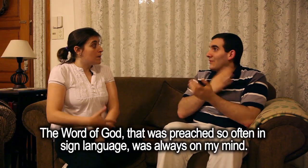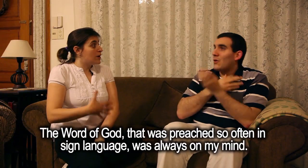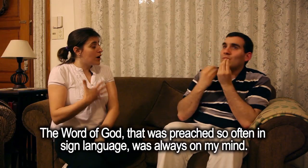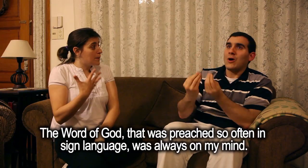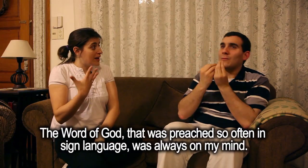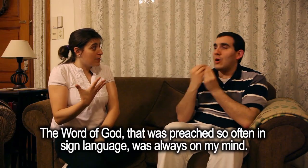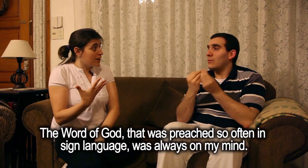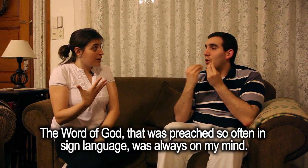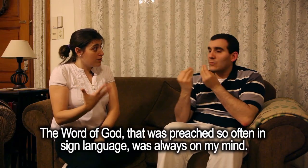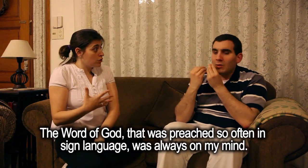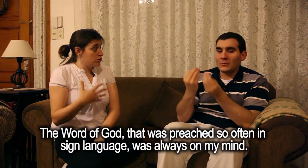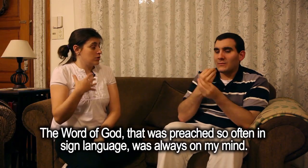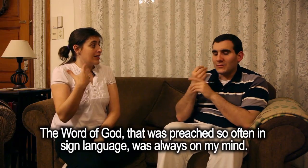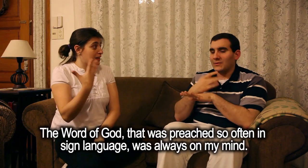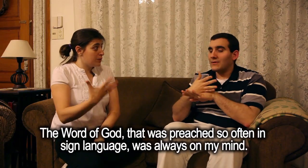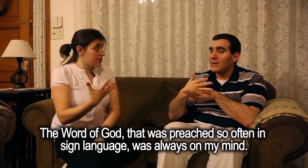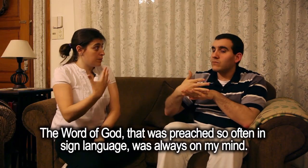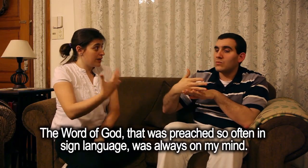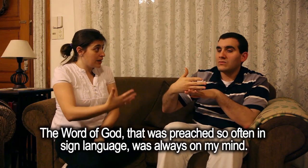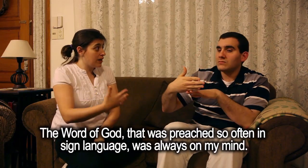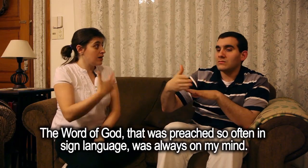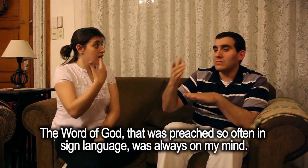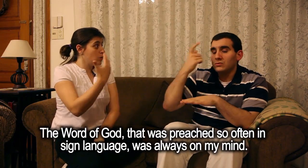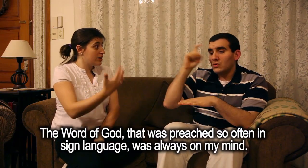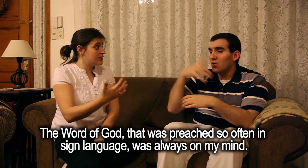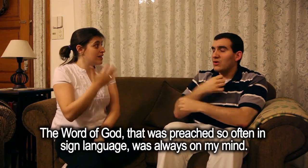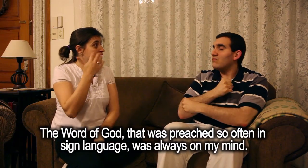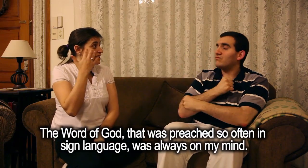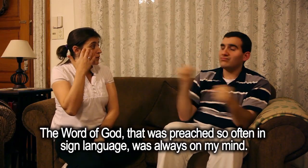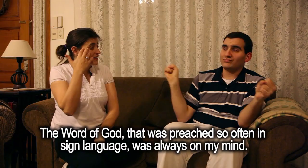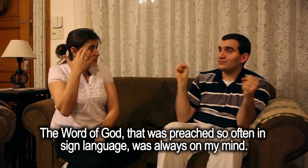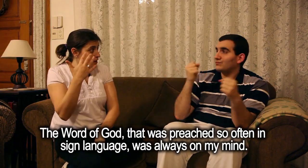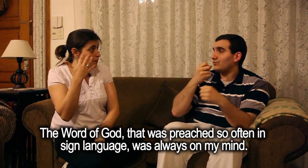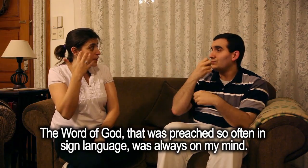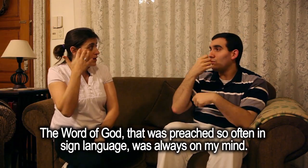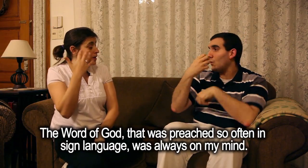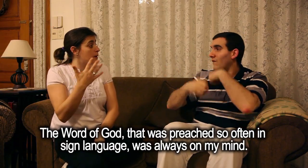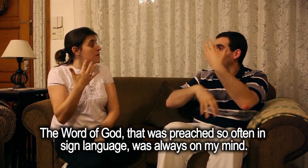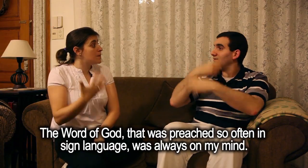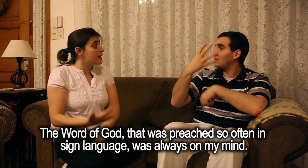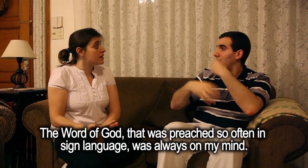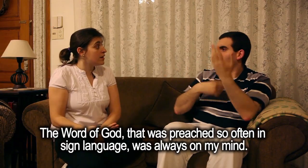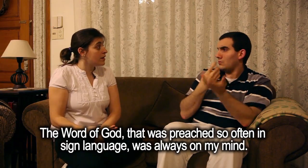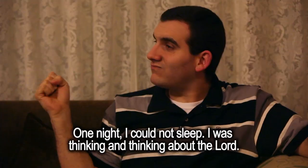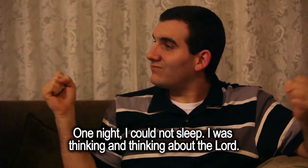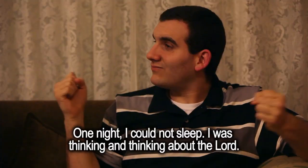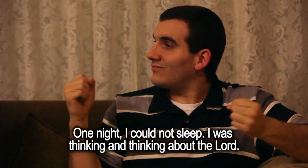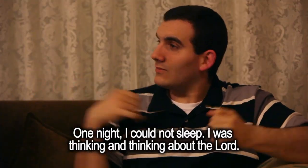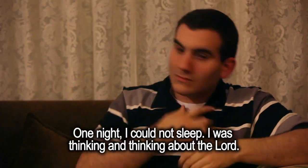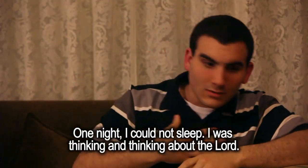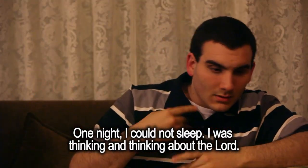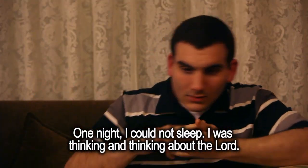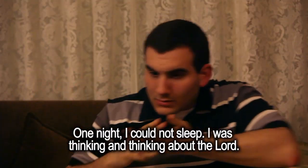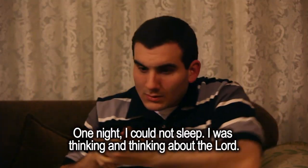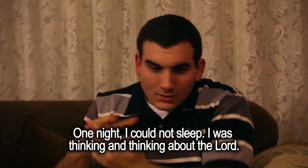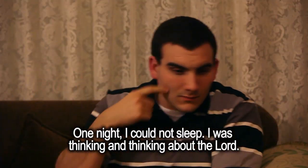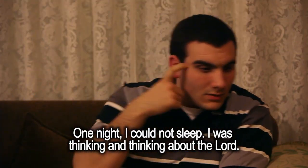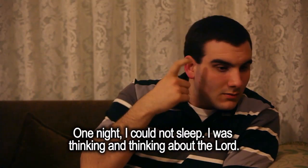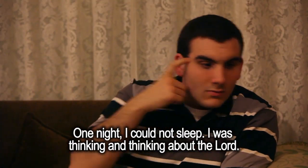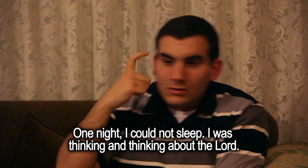La palabra de Dios, tantas veces predicada en lengua de señas, estaba siempre en mi mente. Una noche o un día